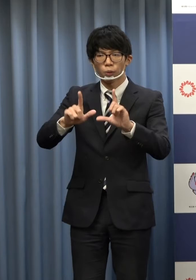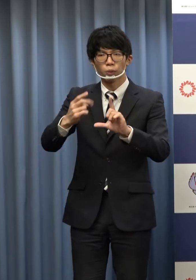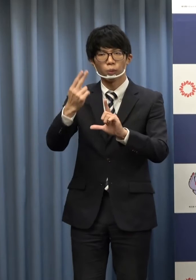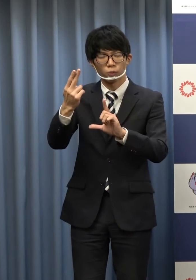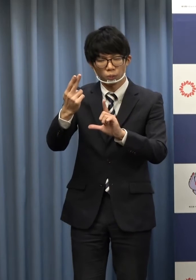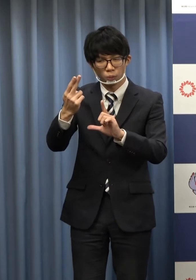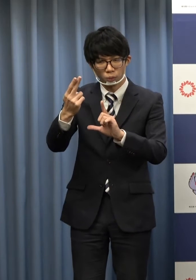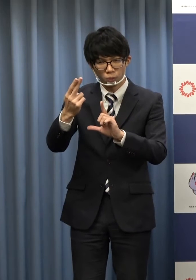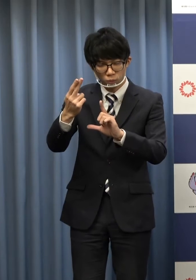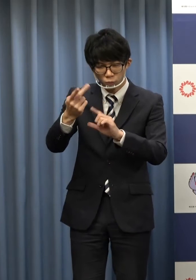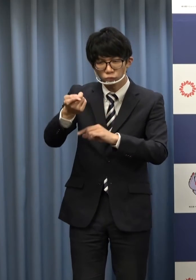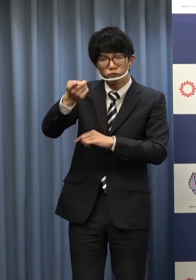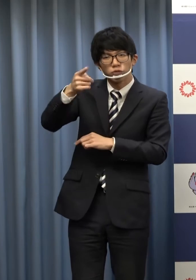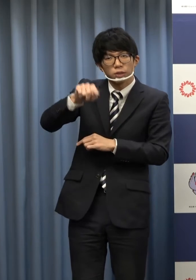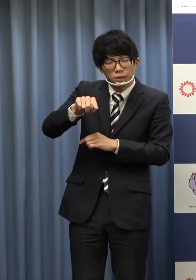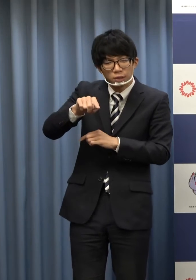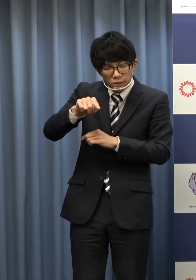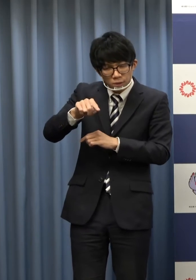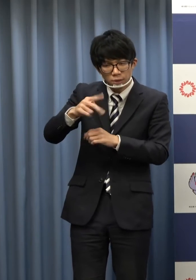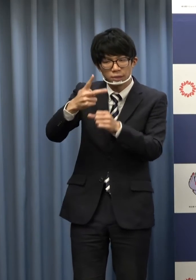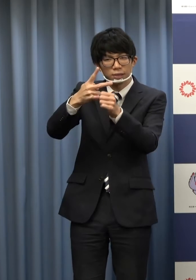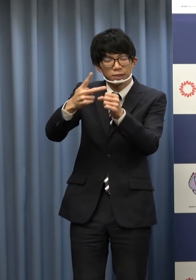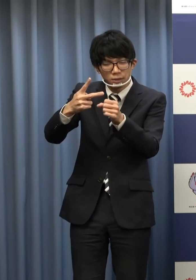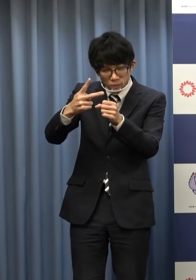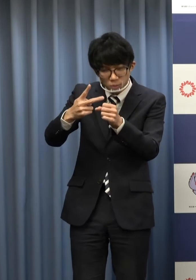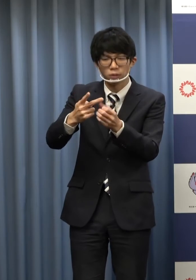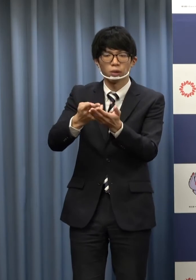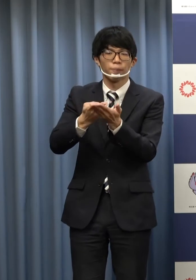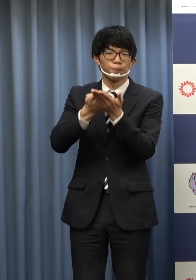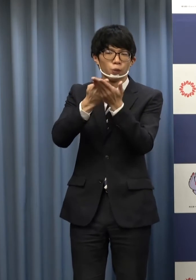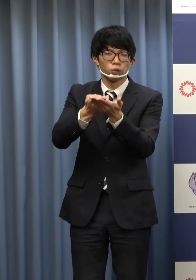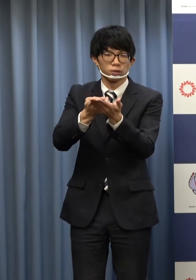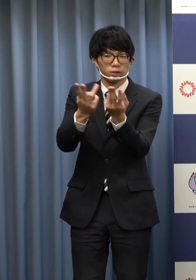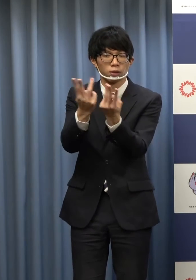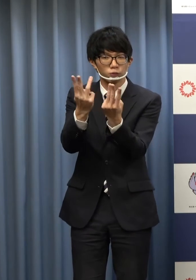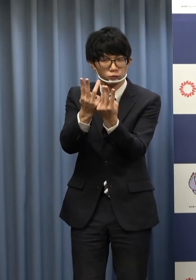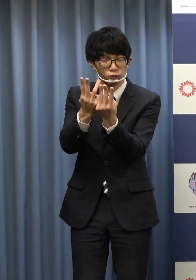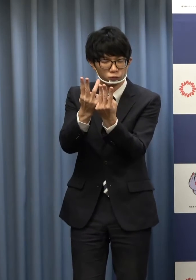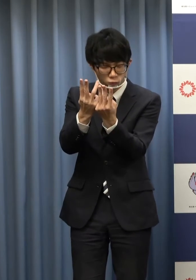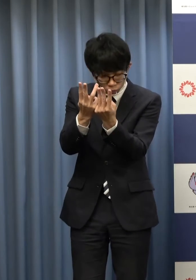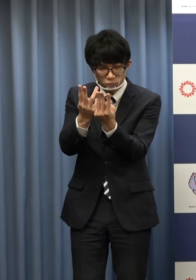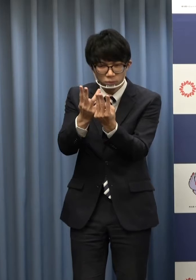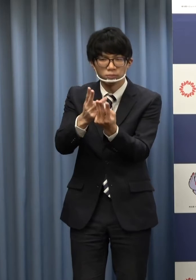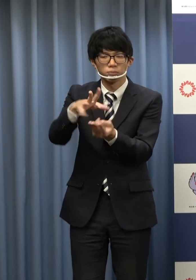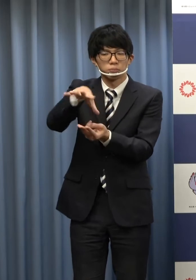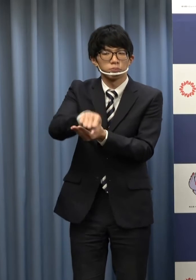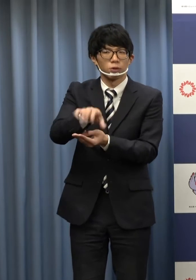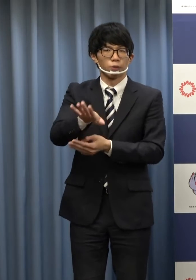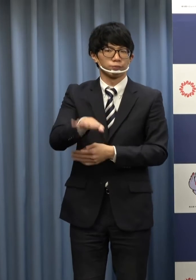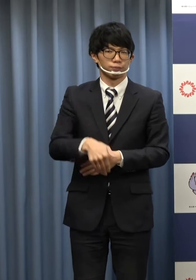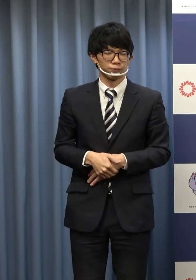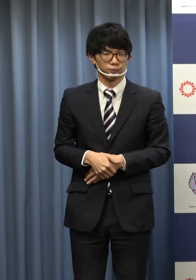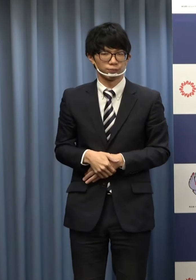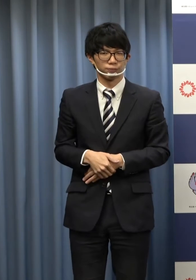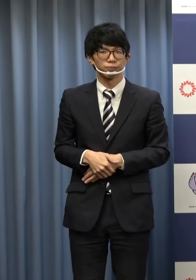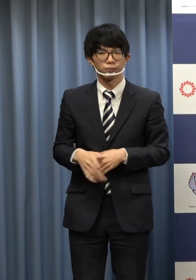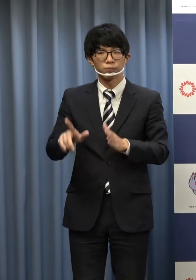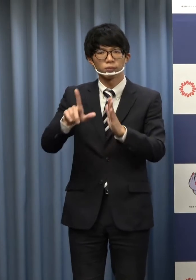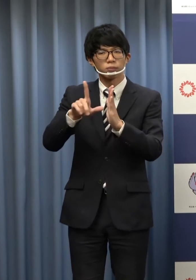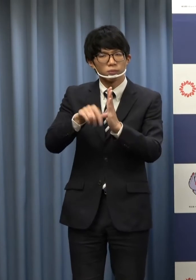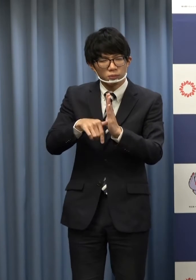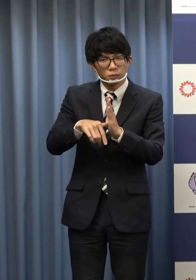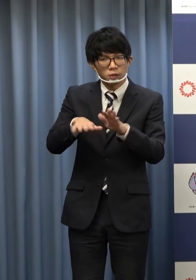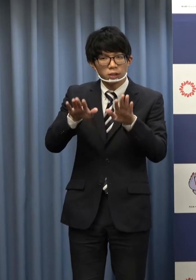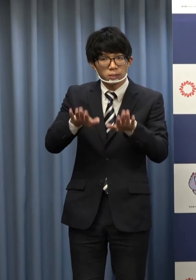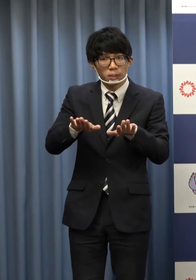床の確保が行われています。そしてその中でも傾向として